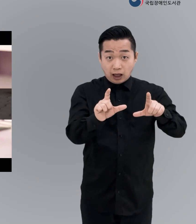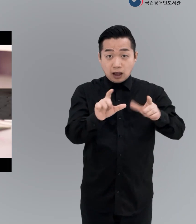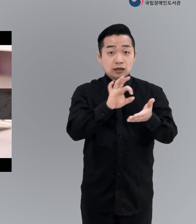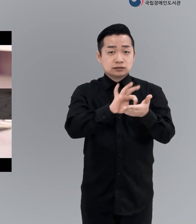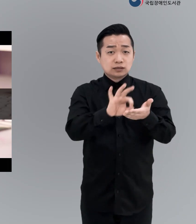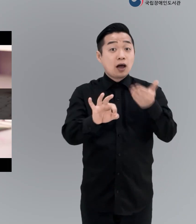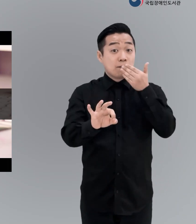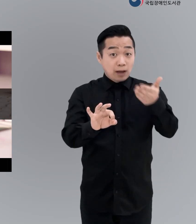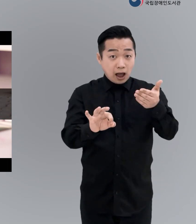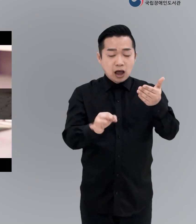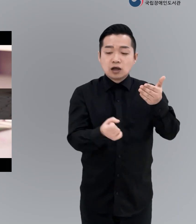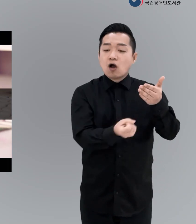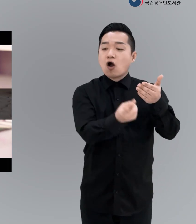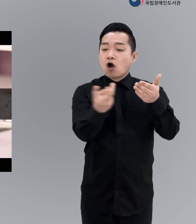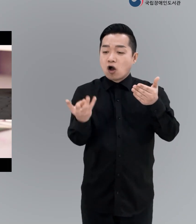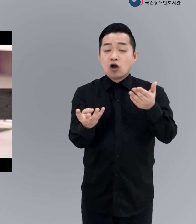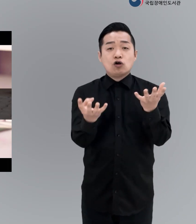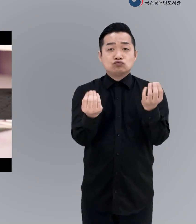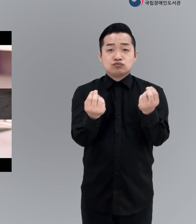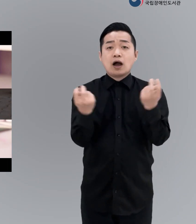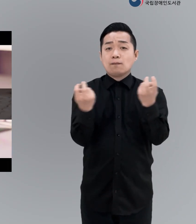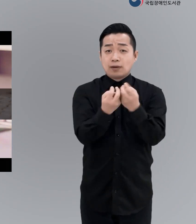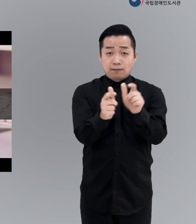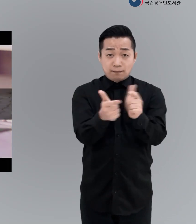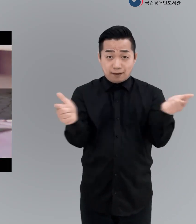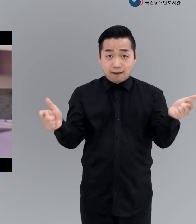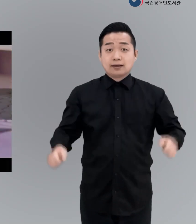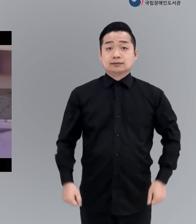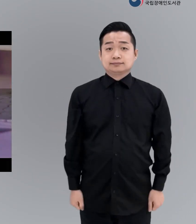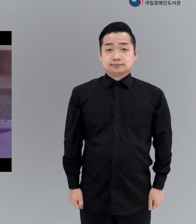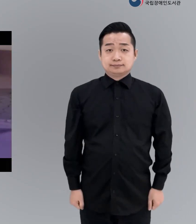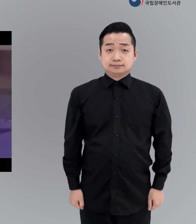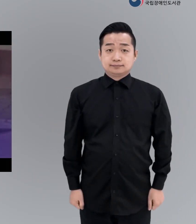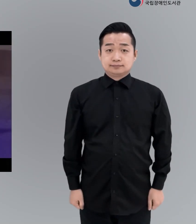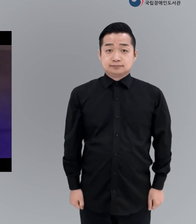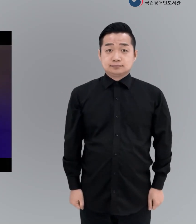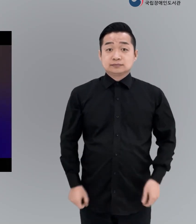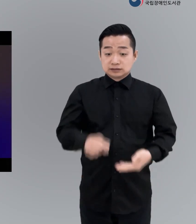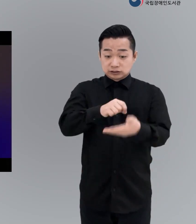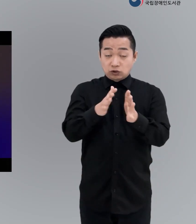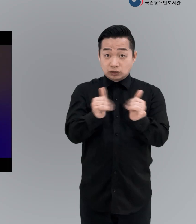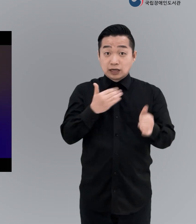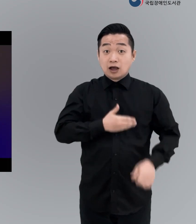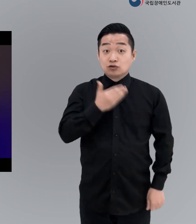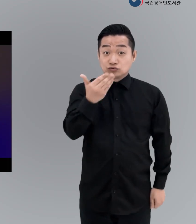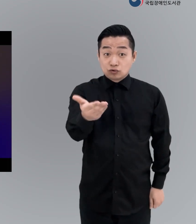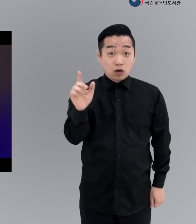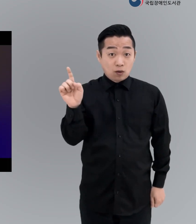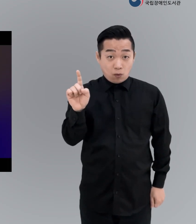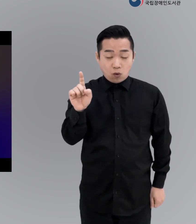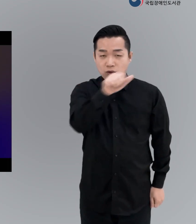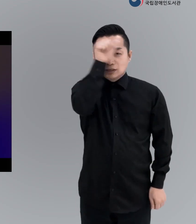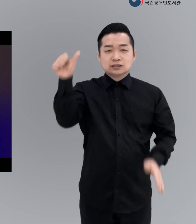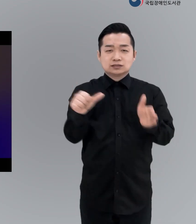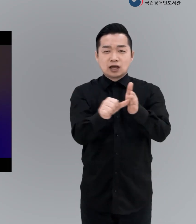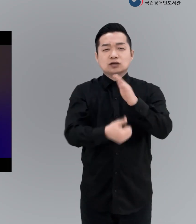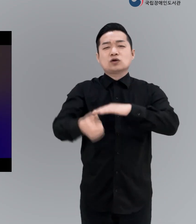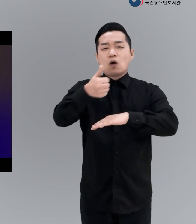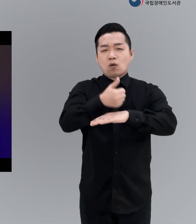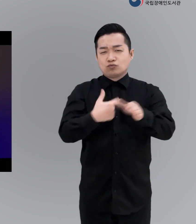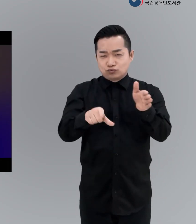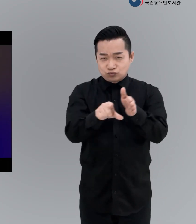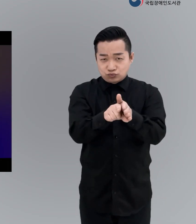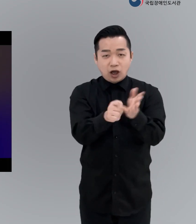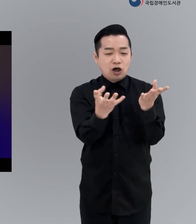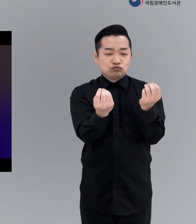일과 삶에 써먹는 여러 가지 수학 도구들. 저자가 제안하는